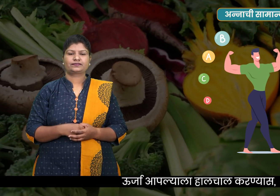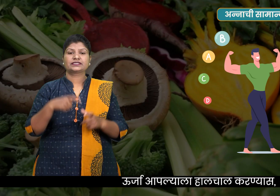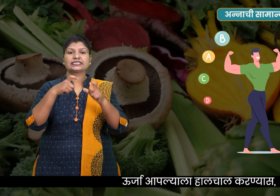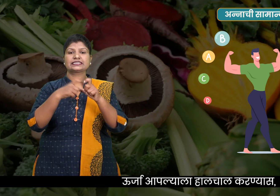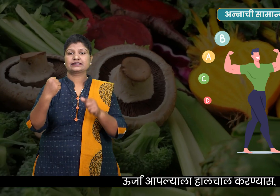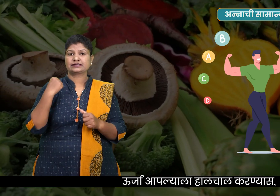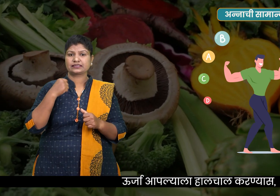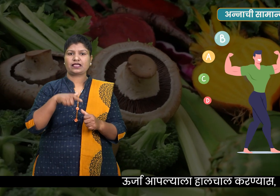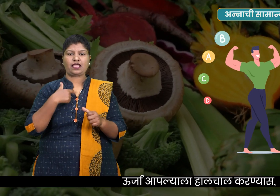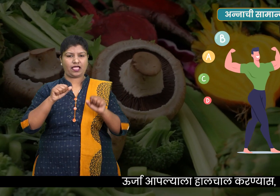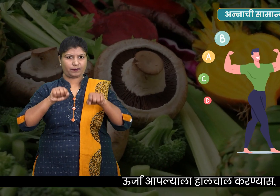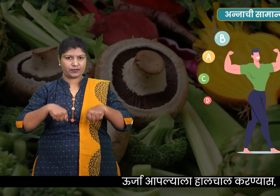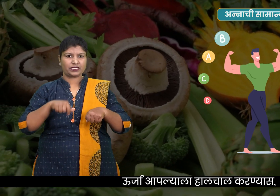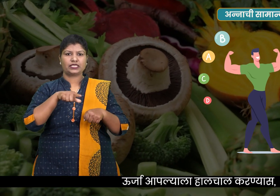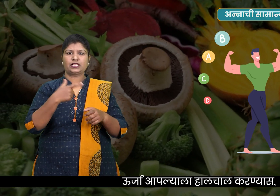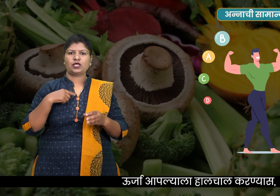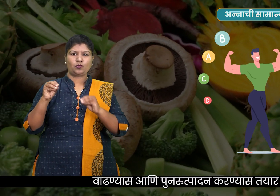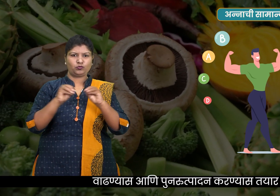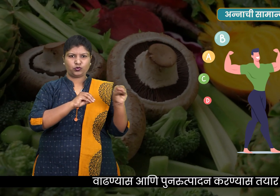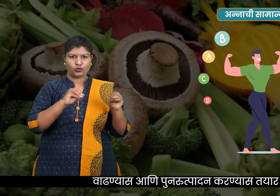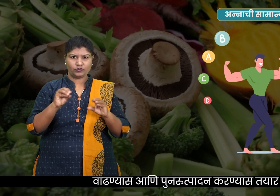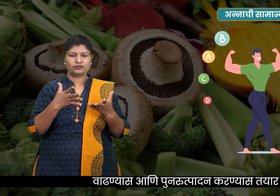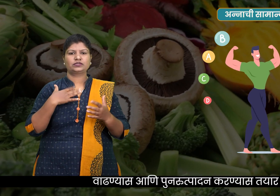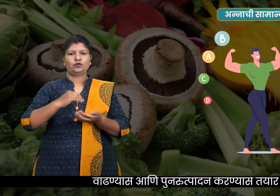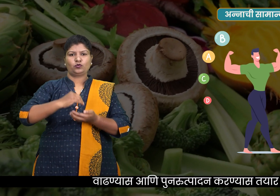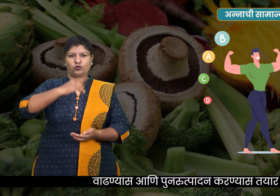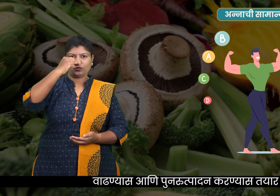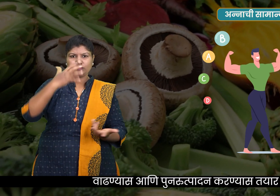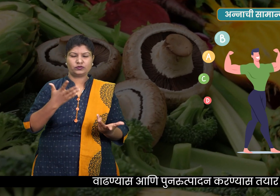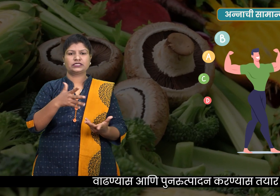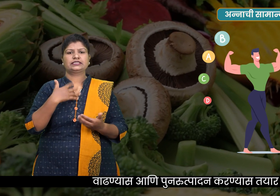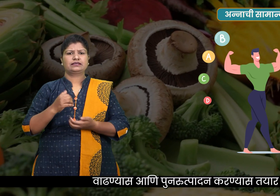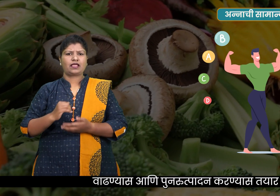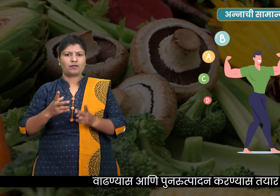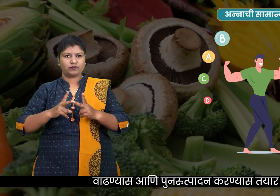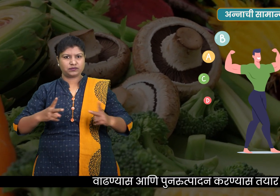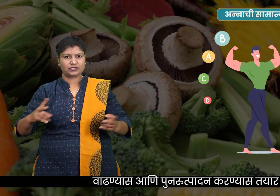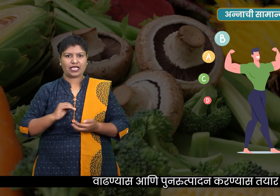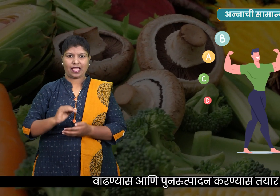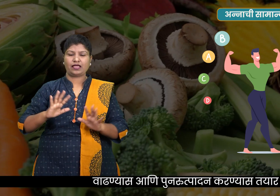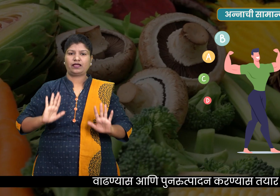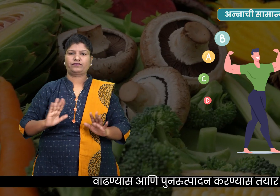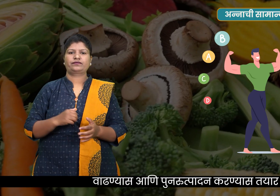ऊर्जा आपल्याला हालचाल करण्यास, वाढण्यास आणि पुनरुत्पादन करण्यास तयार करते.